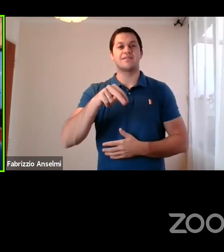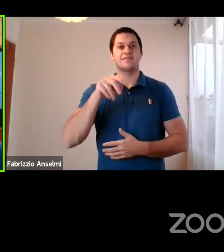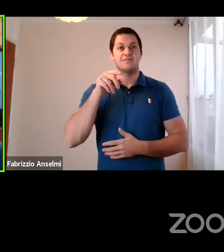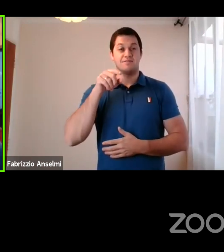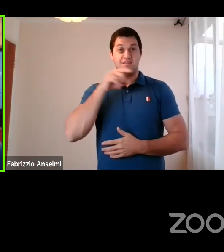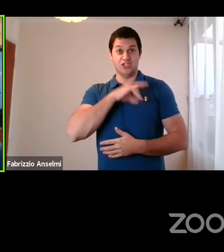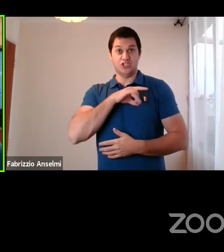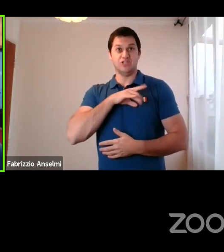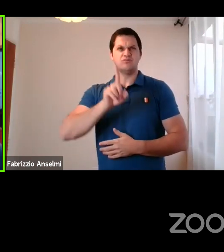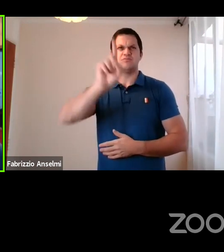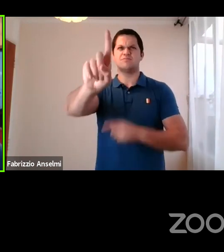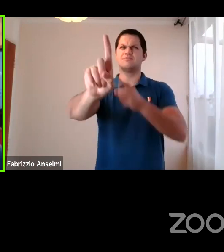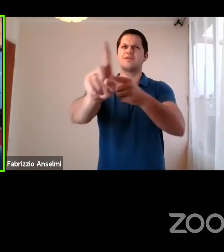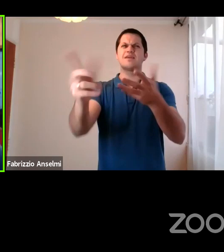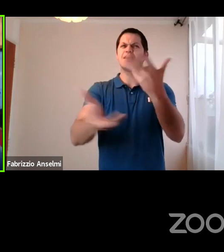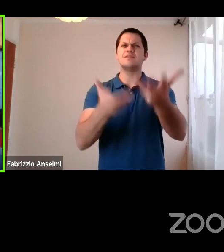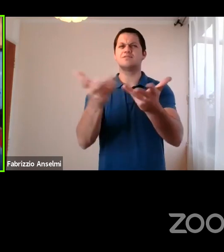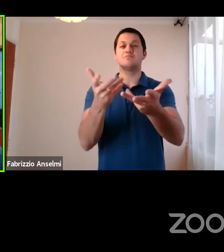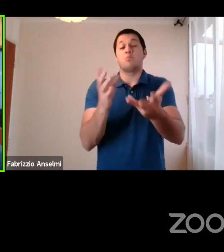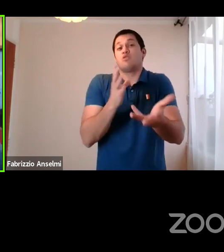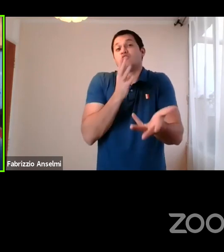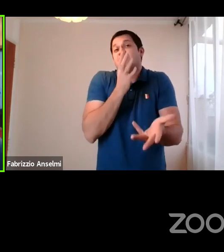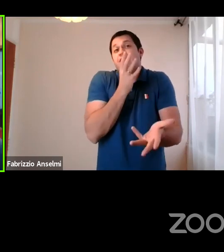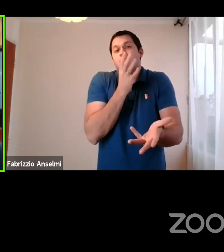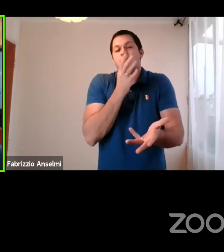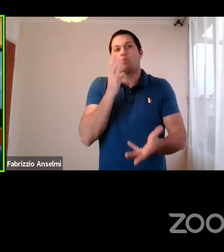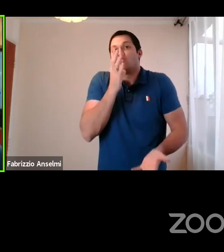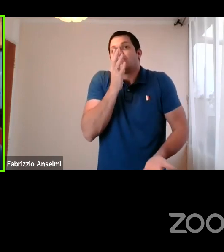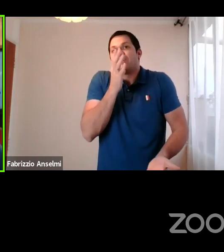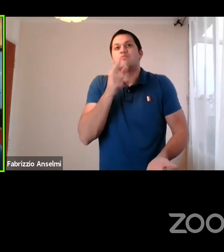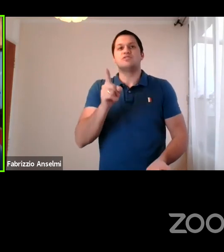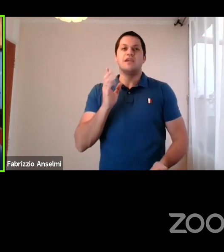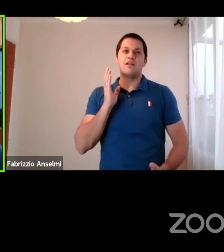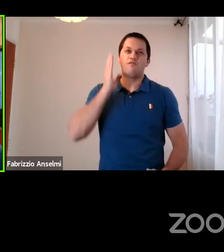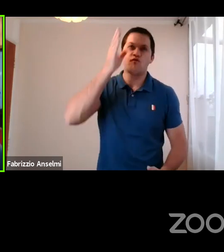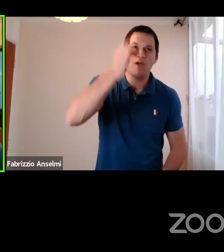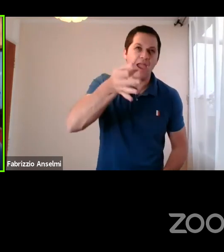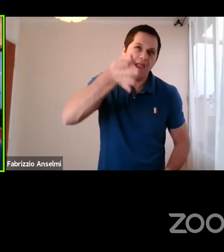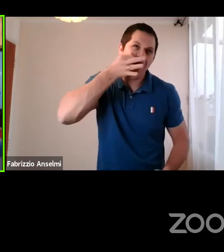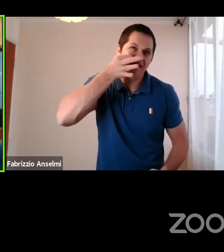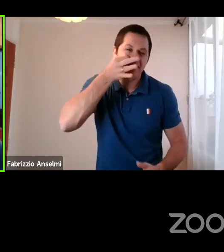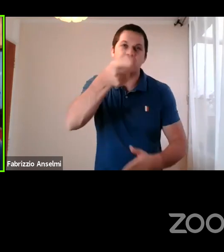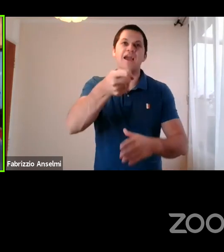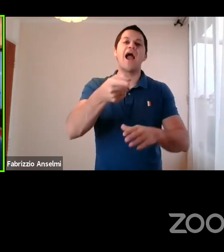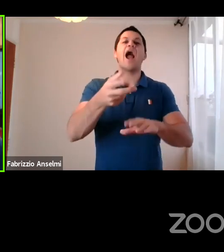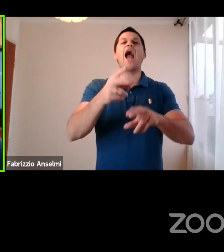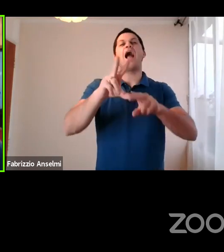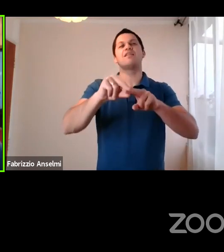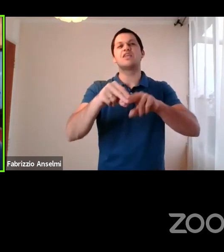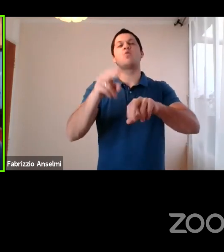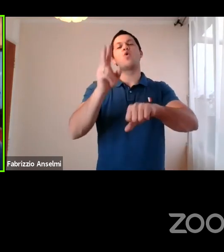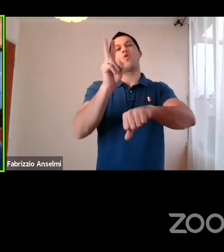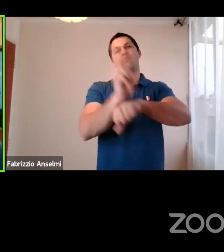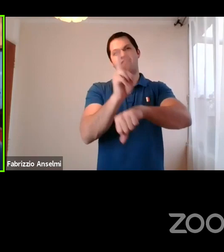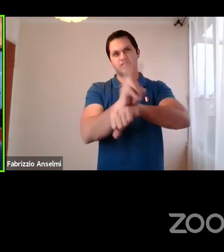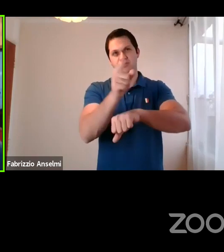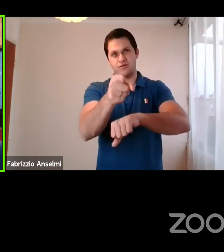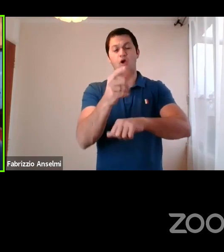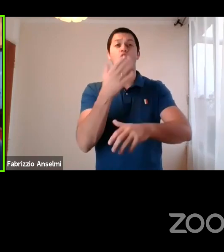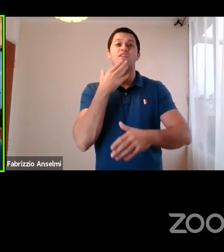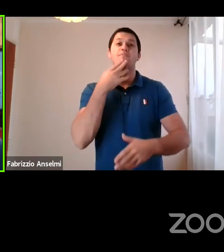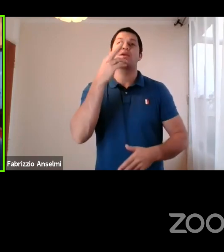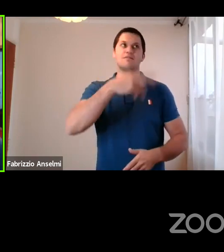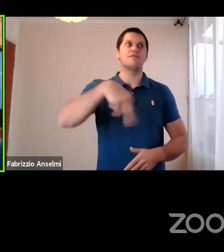No sabemos si fue a ver a su antiguo profesor Étienne-Jules Marey, si conoció nuevamente a Horace